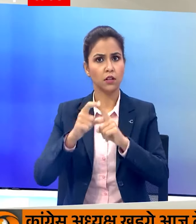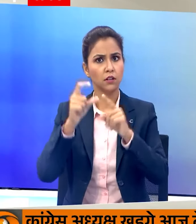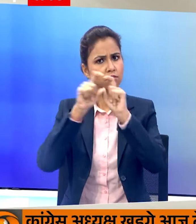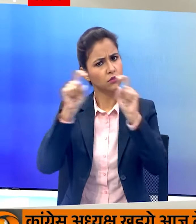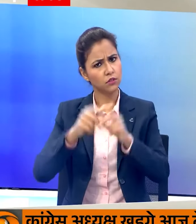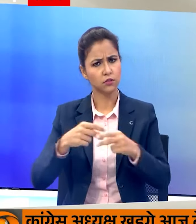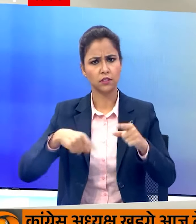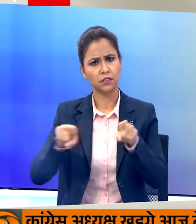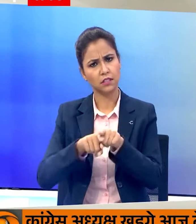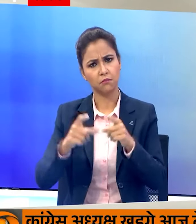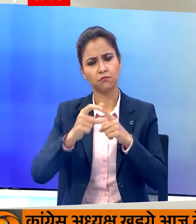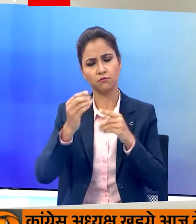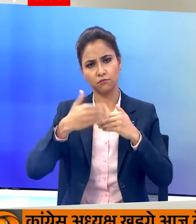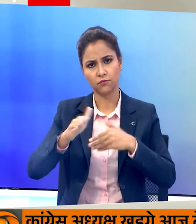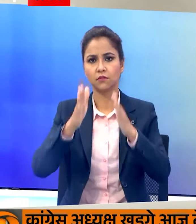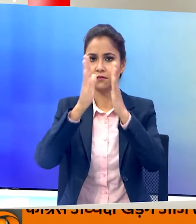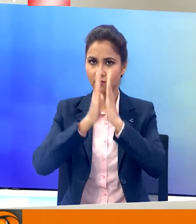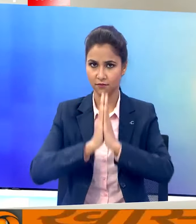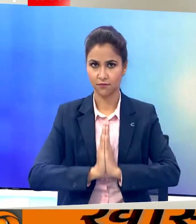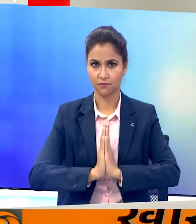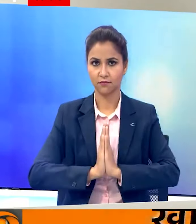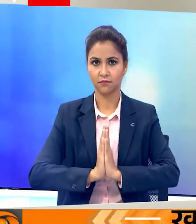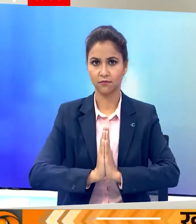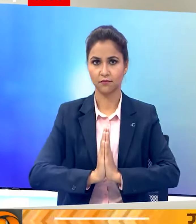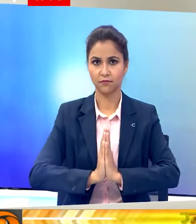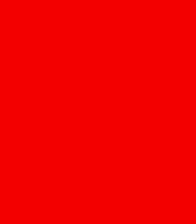सिलसिला यूं ही जारी रहेगा नमस्कार